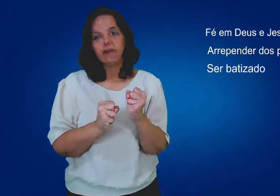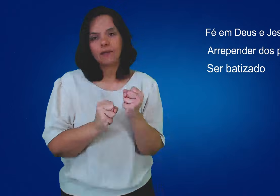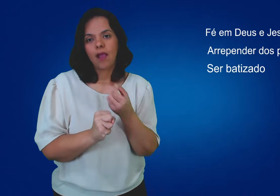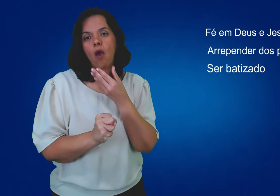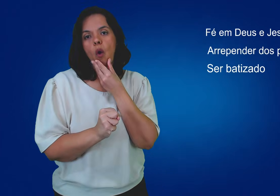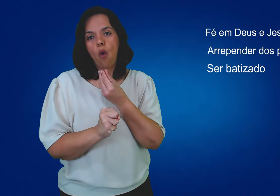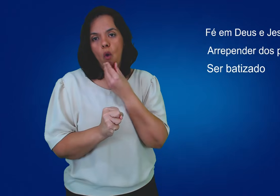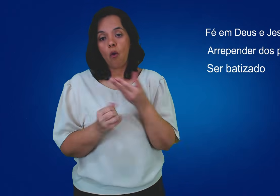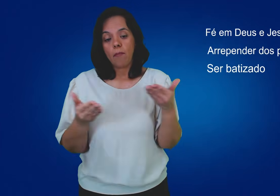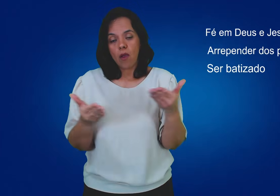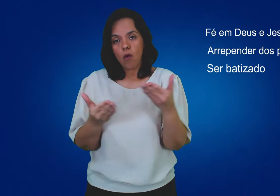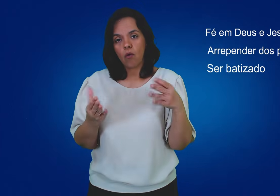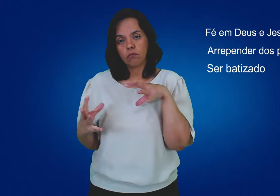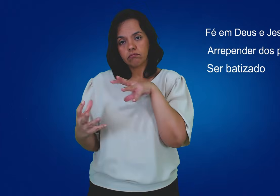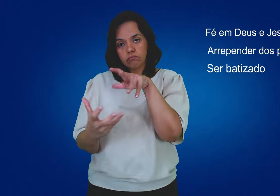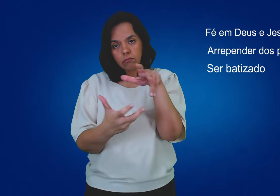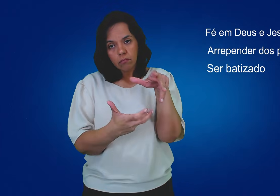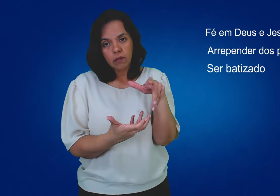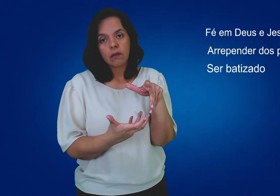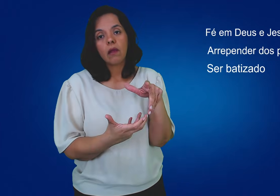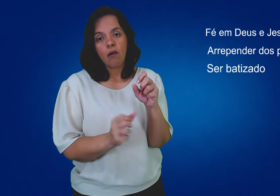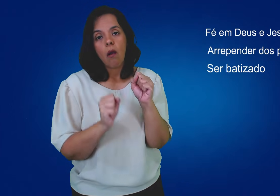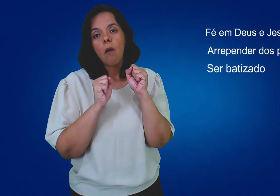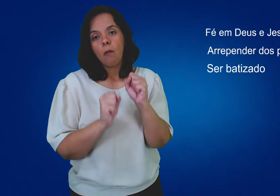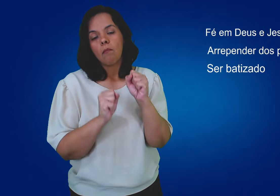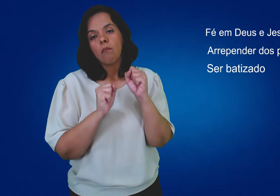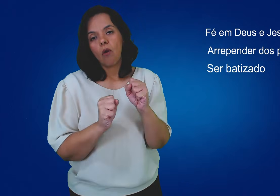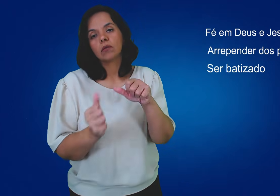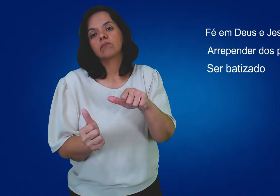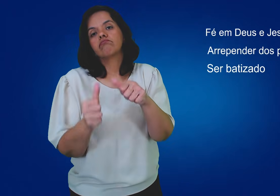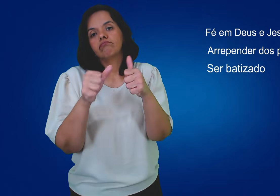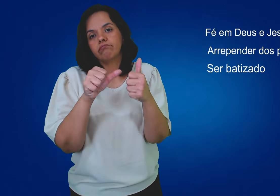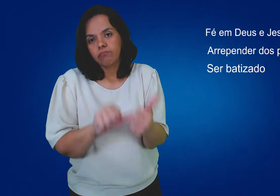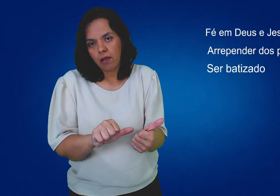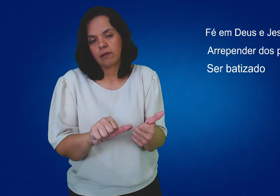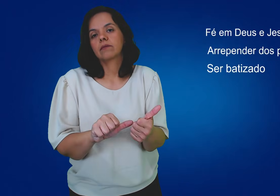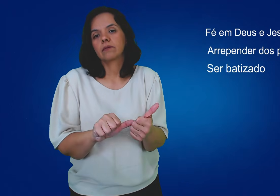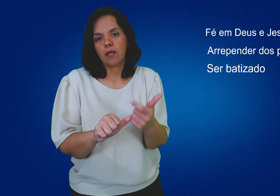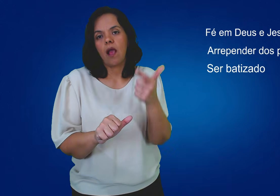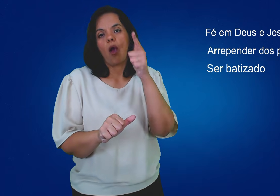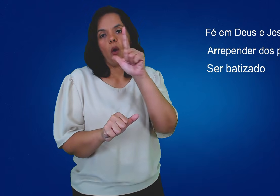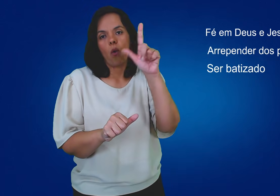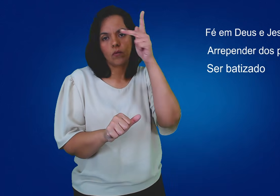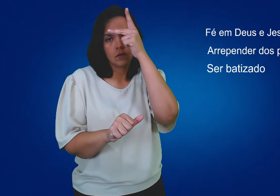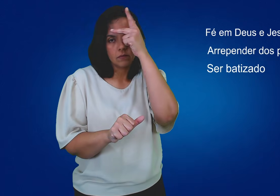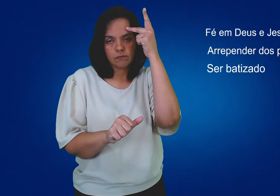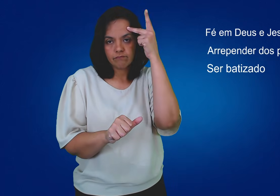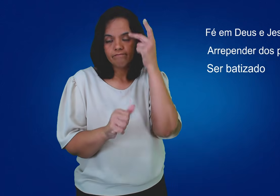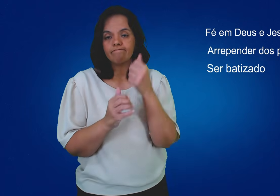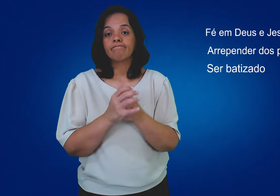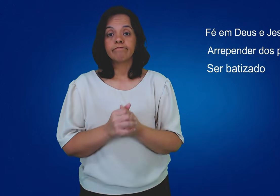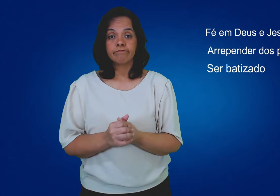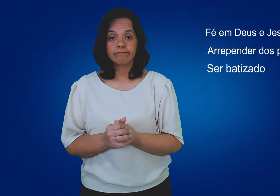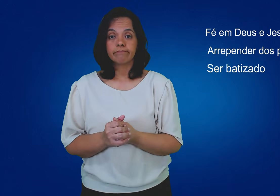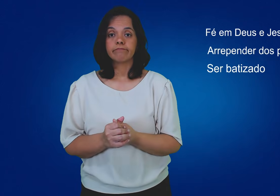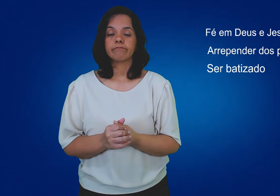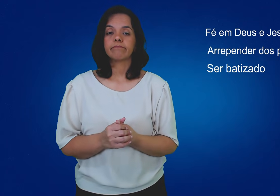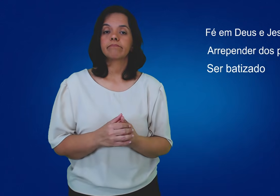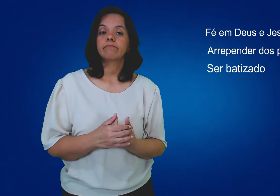E o sacerdócio é o poder de Deus para realizar isso. Então, no mundo tem pessoas que têm